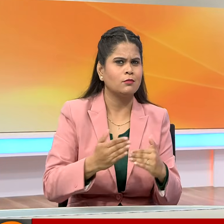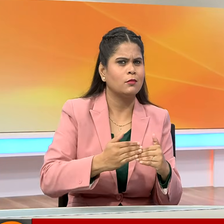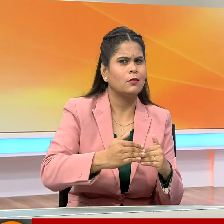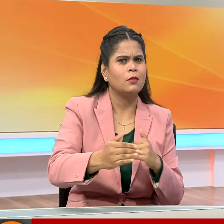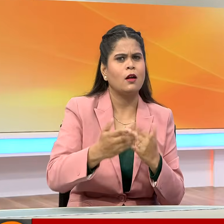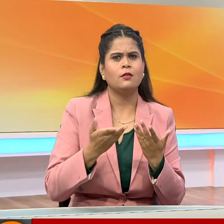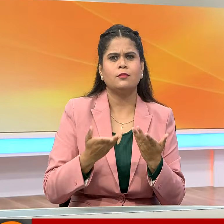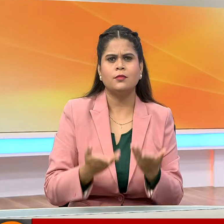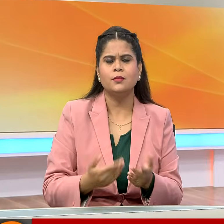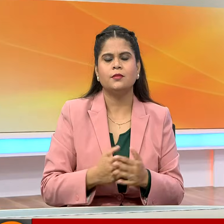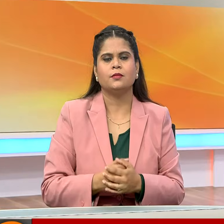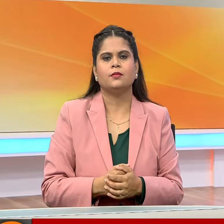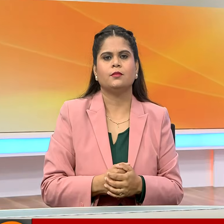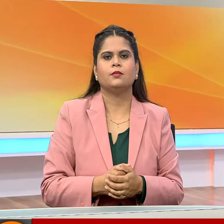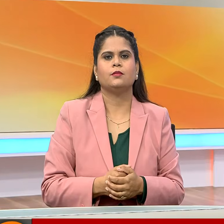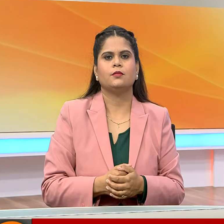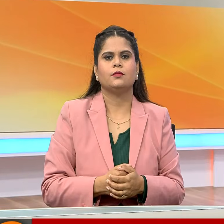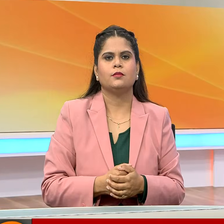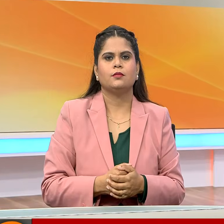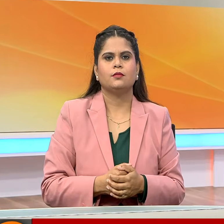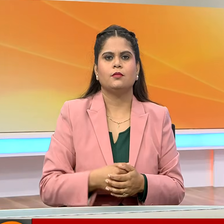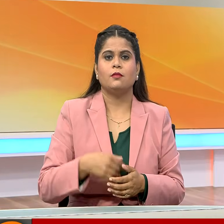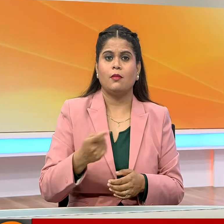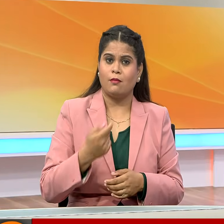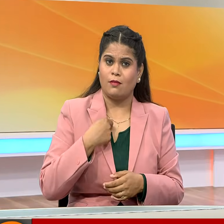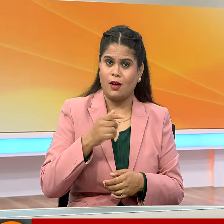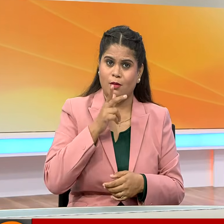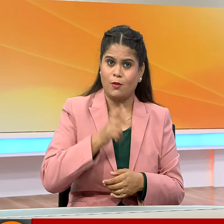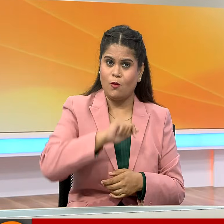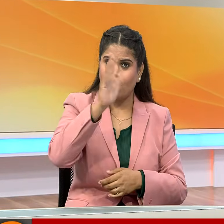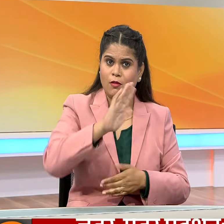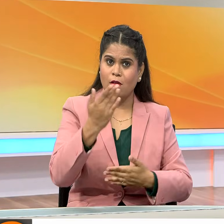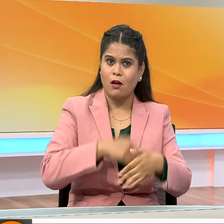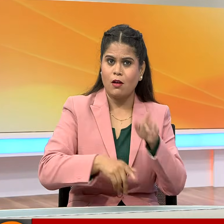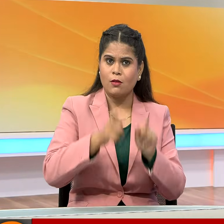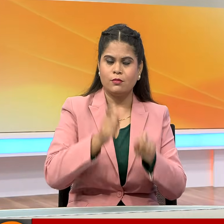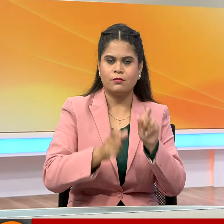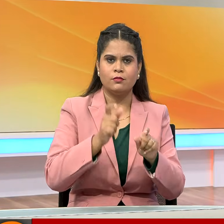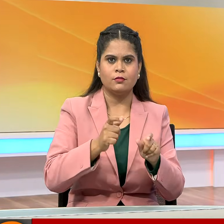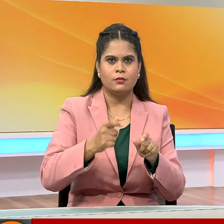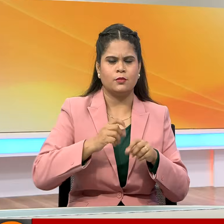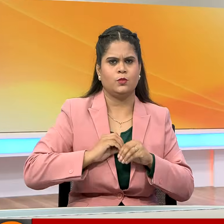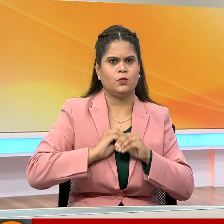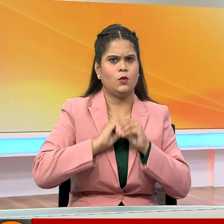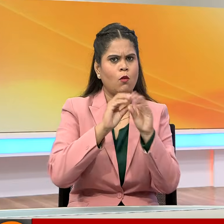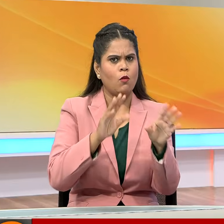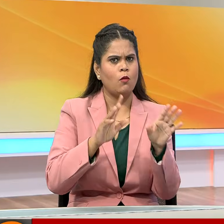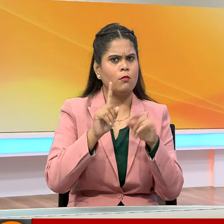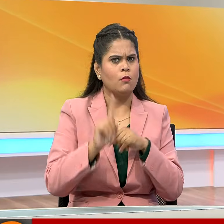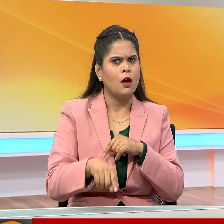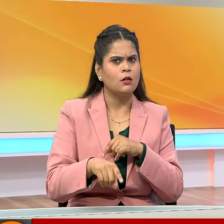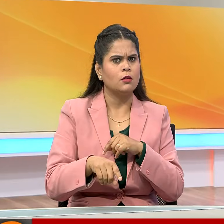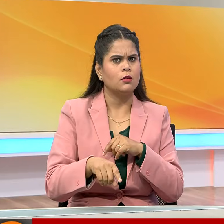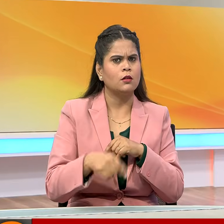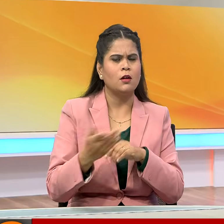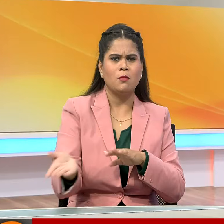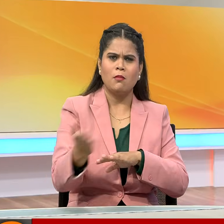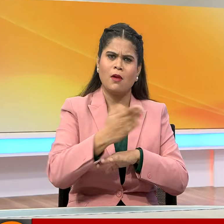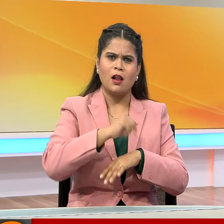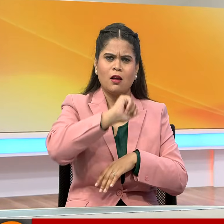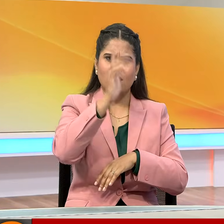है। मैं देश की जनता को अपील करना चाहता हूं कि एक बार इस देश ने गलती करी